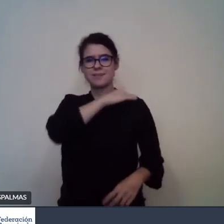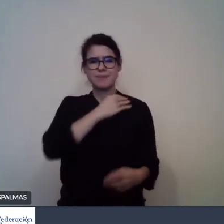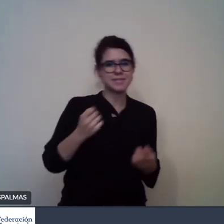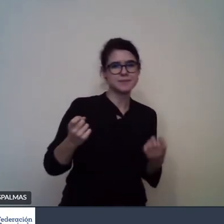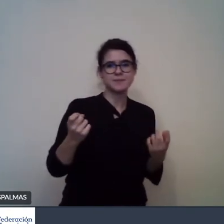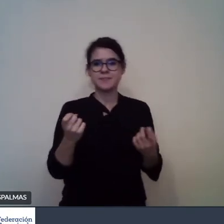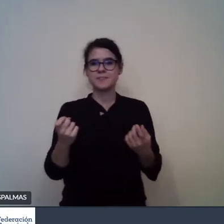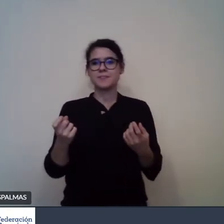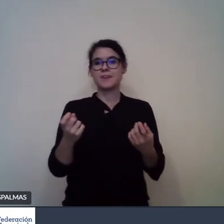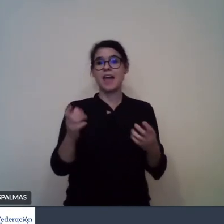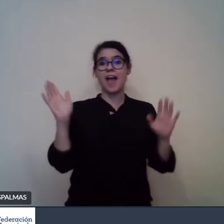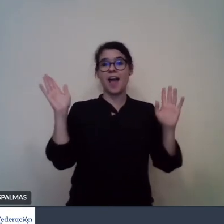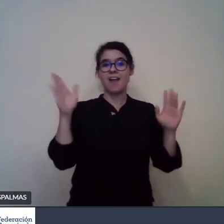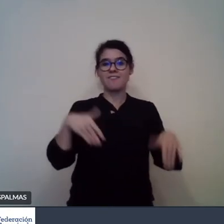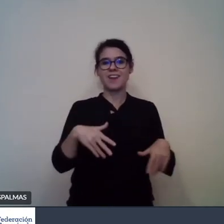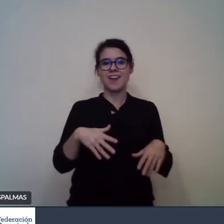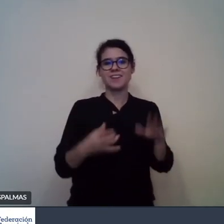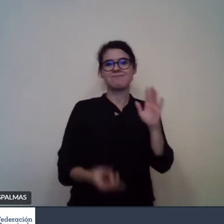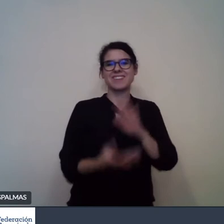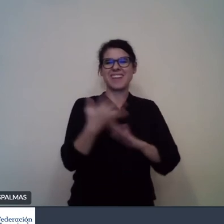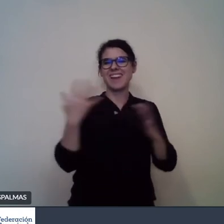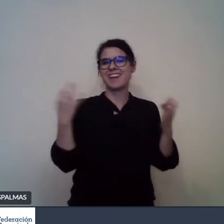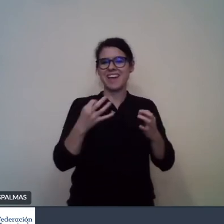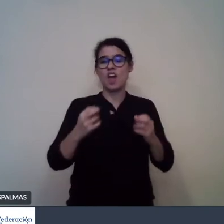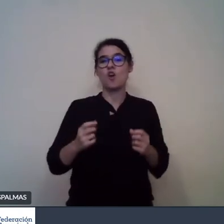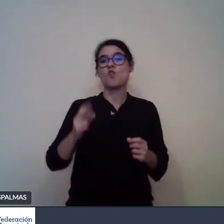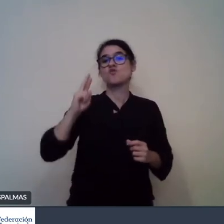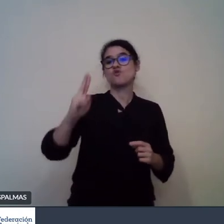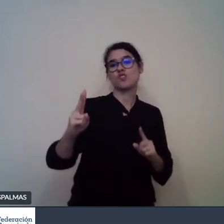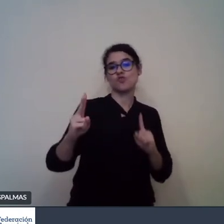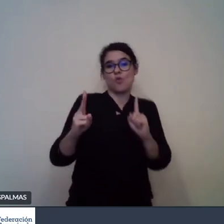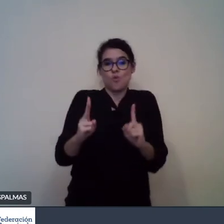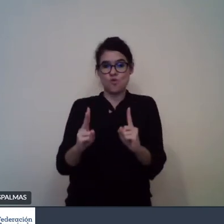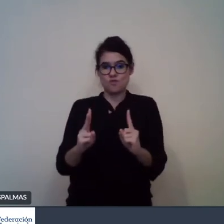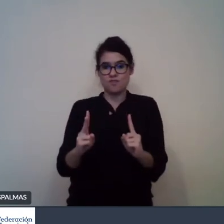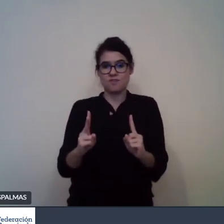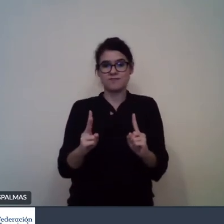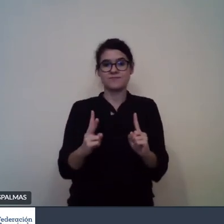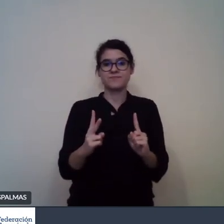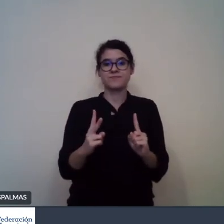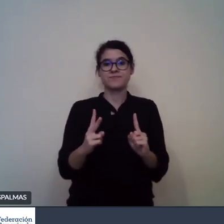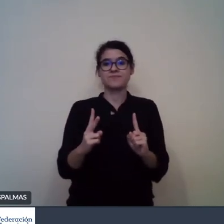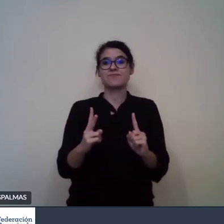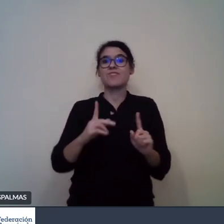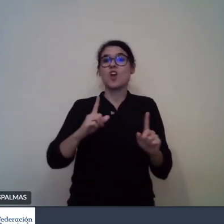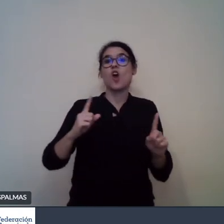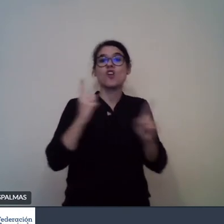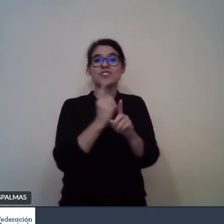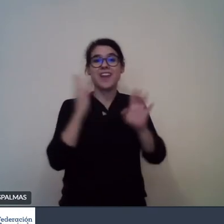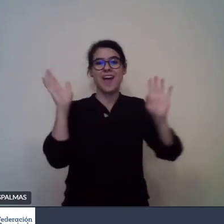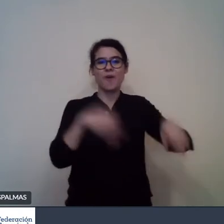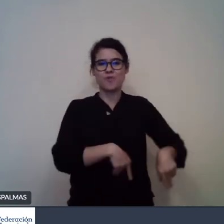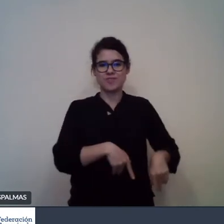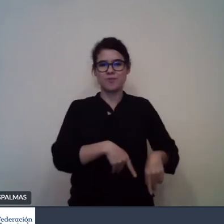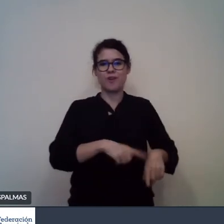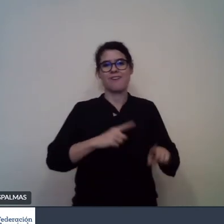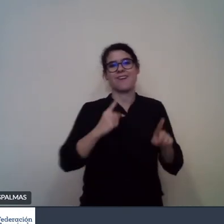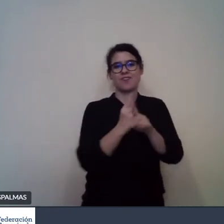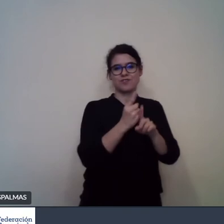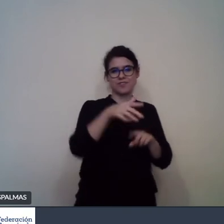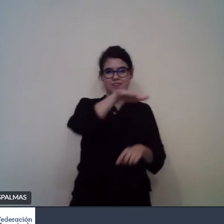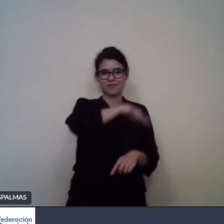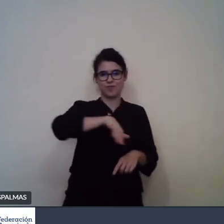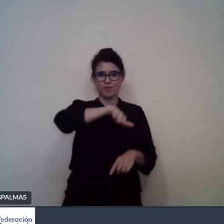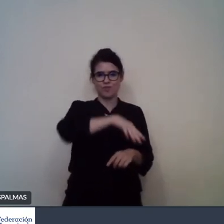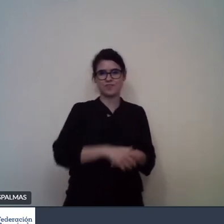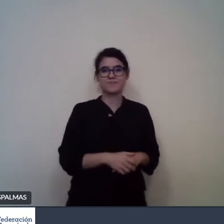Y al final lo que está creado es un 2 contra 1 de nuevo contra el último jugador del lado contrario. Aquí, cuando